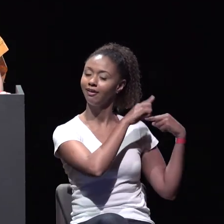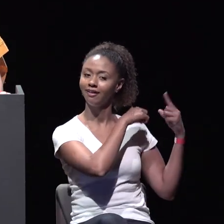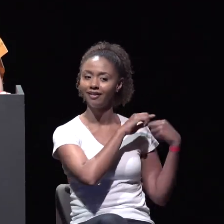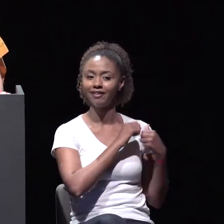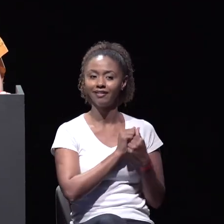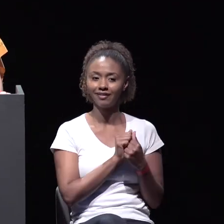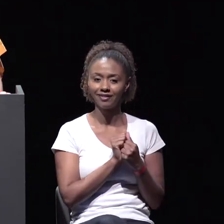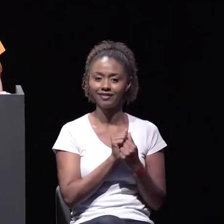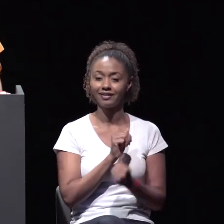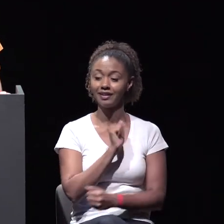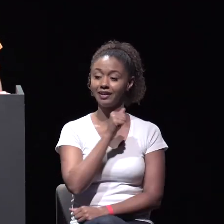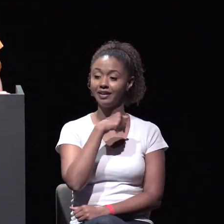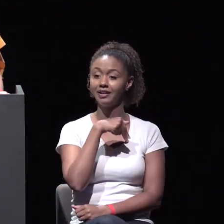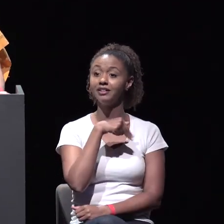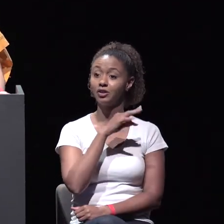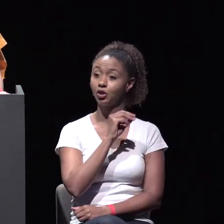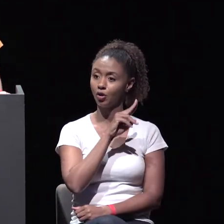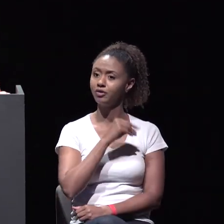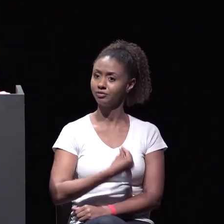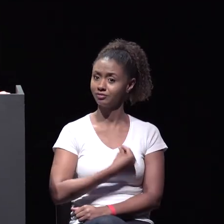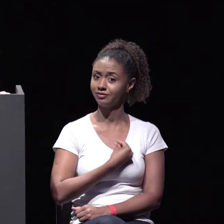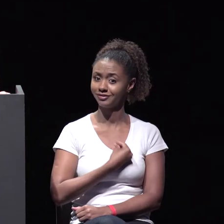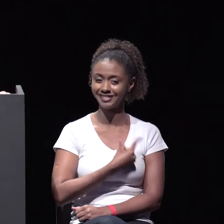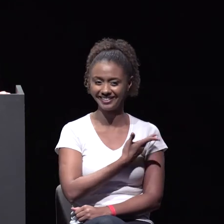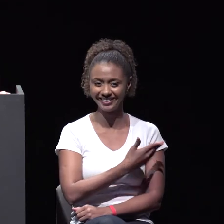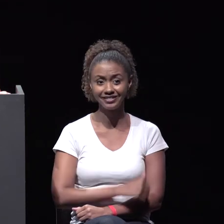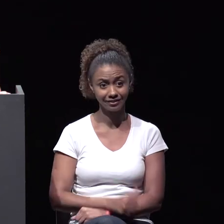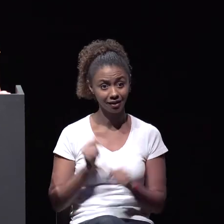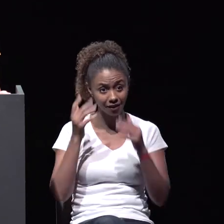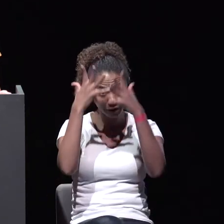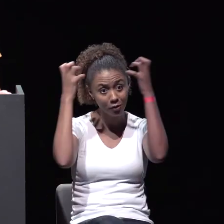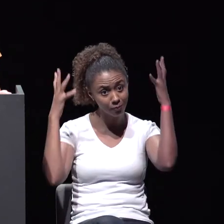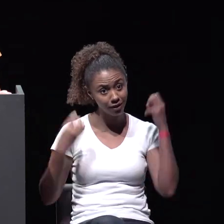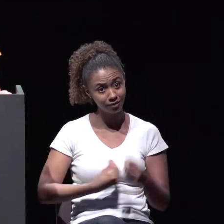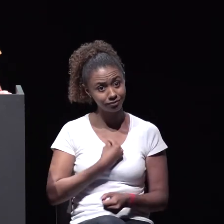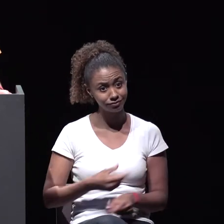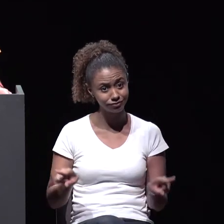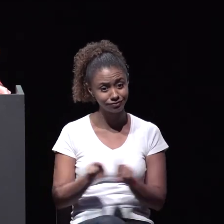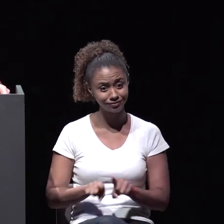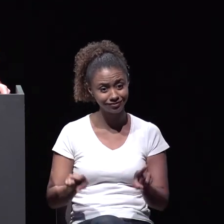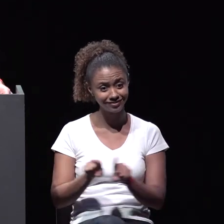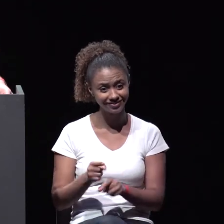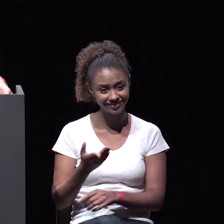entrou antônio vive né mariele também vive